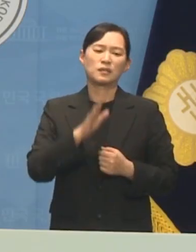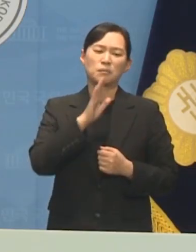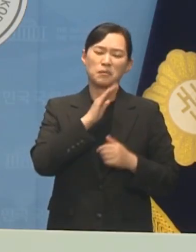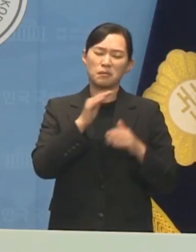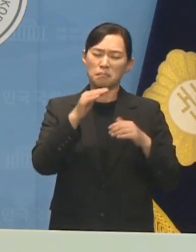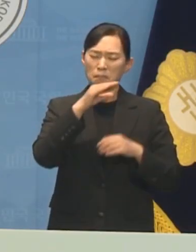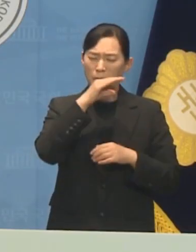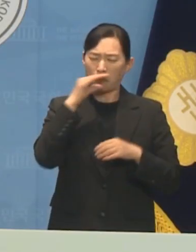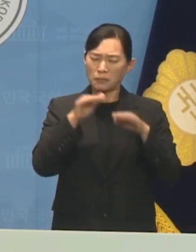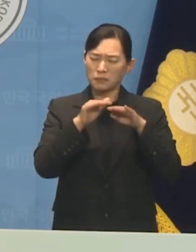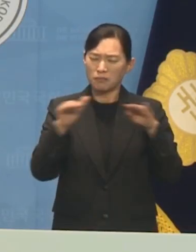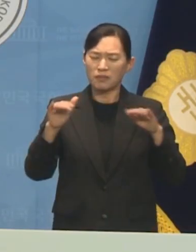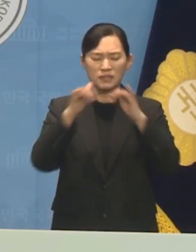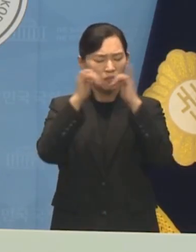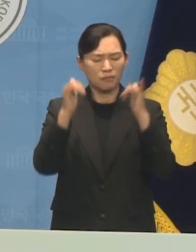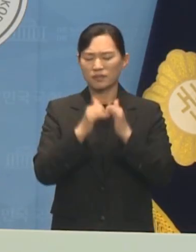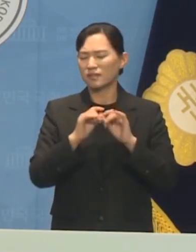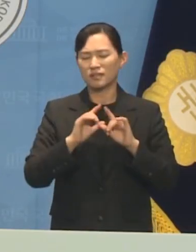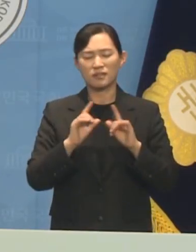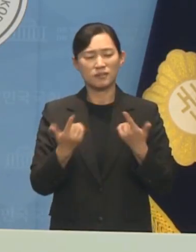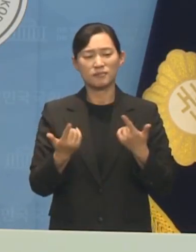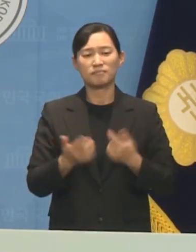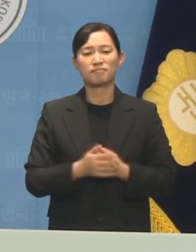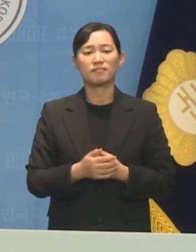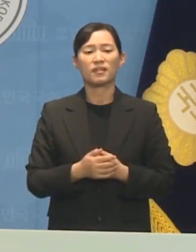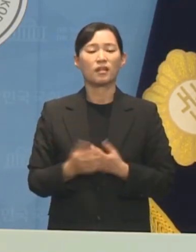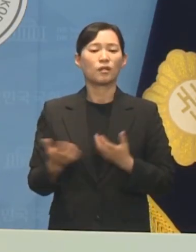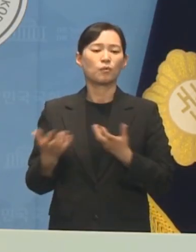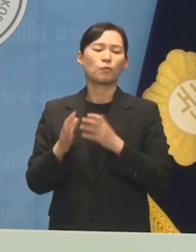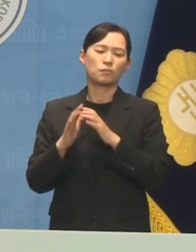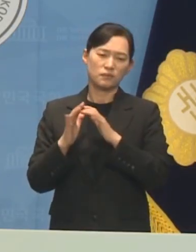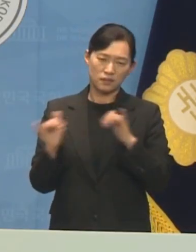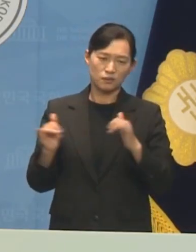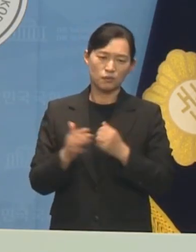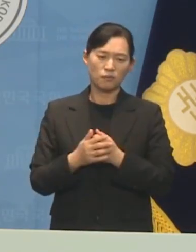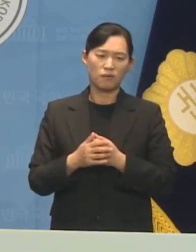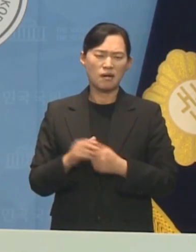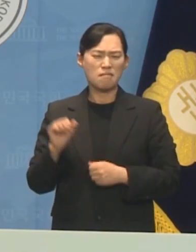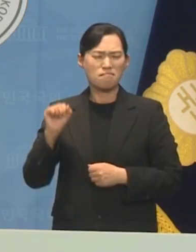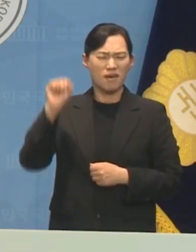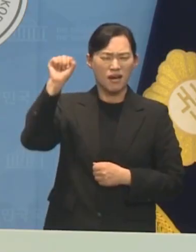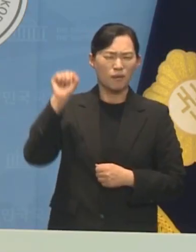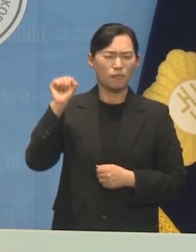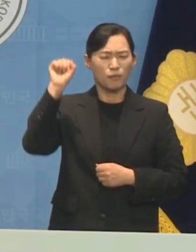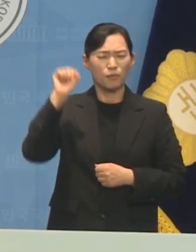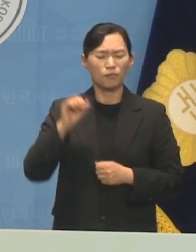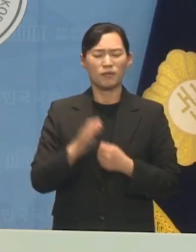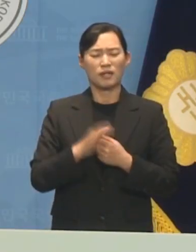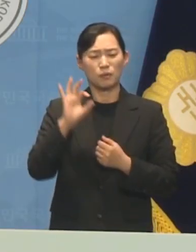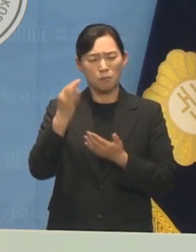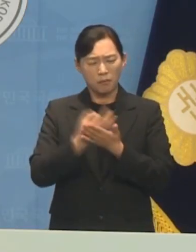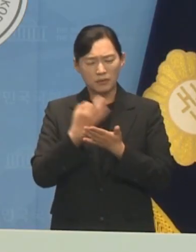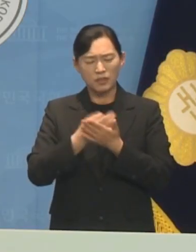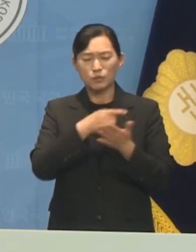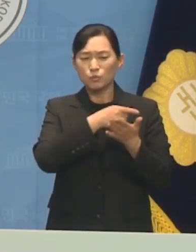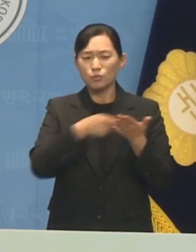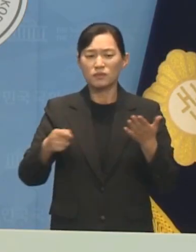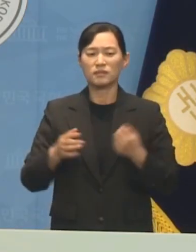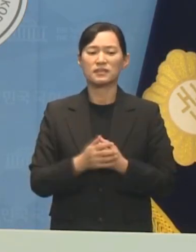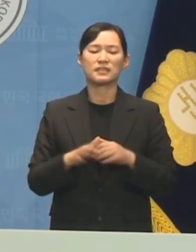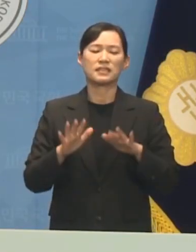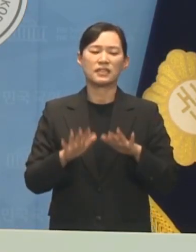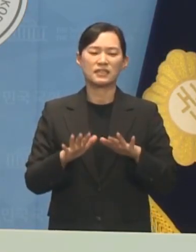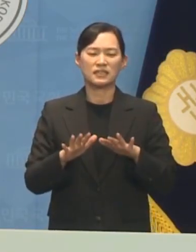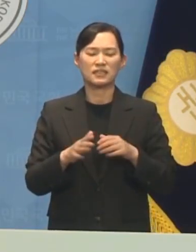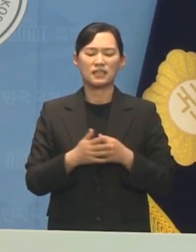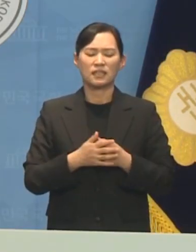공정한 사회는 아닐 것입니다. 저희 노동자들도 파업으로 인해 임금 손실 등 지금과 같은 고물가